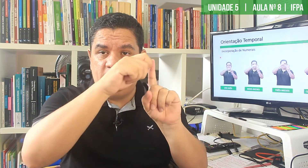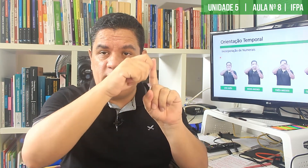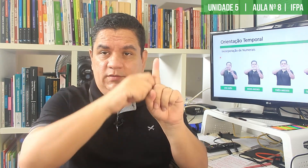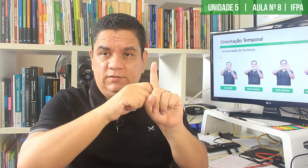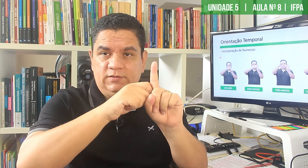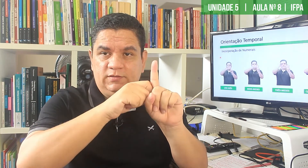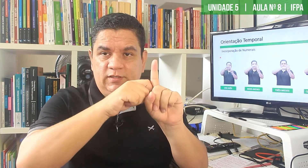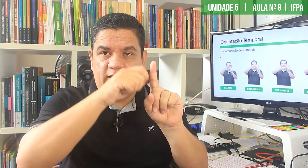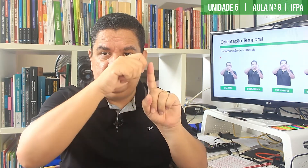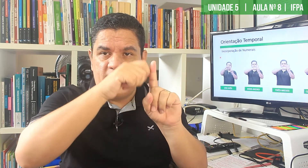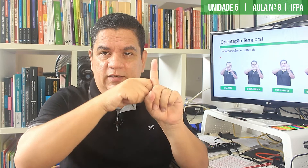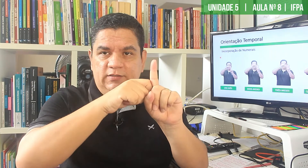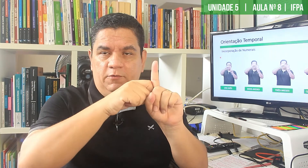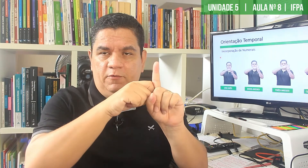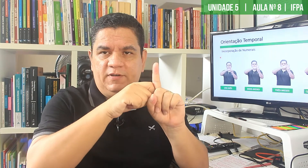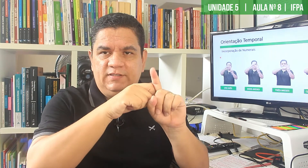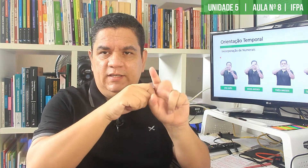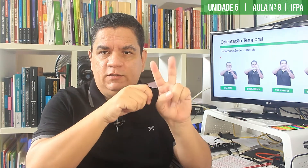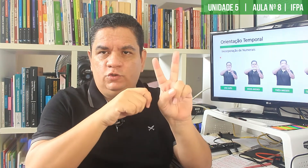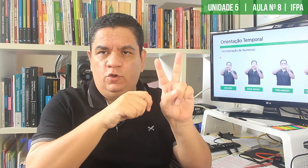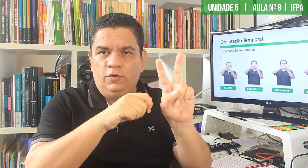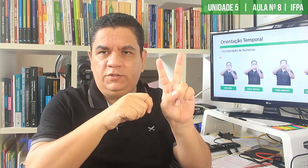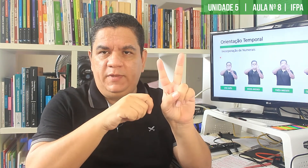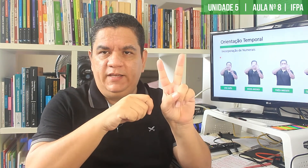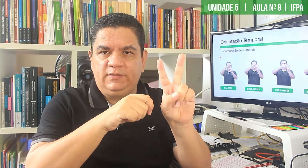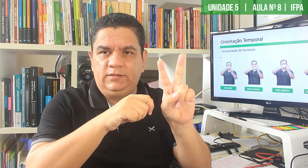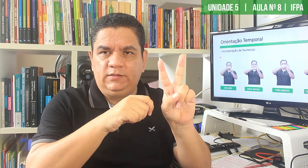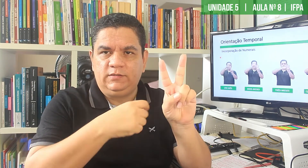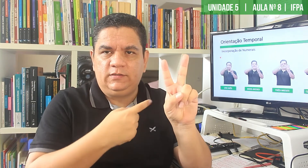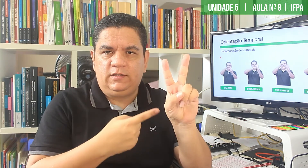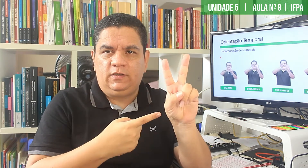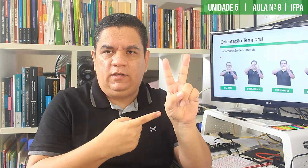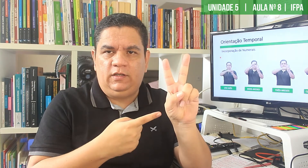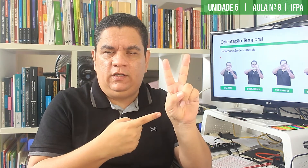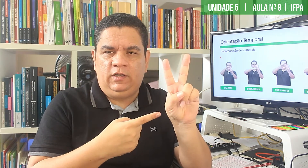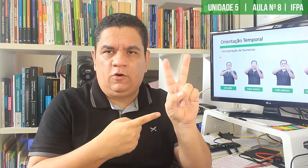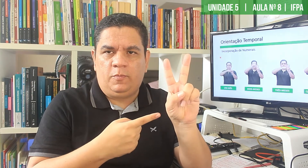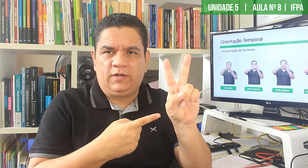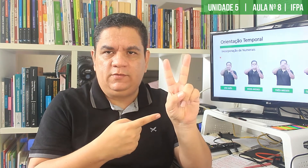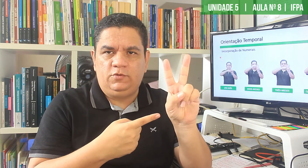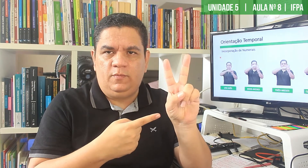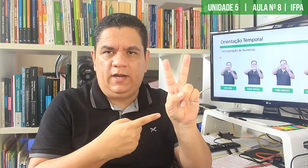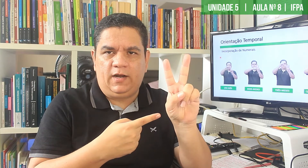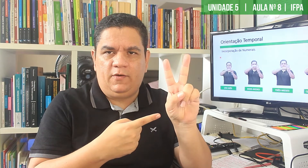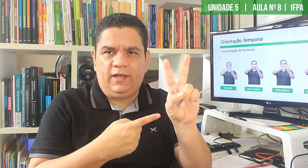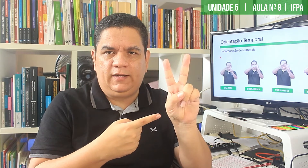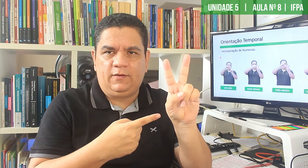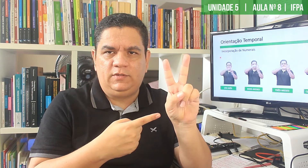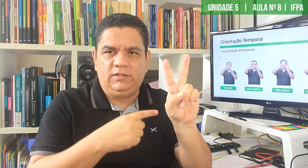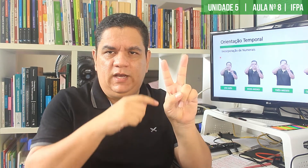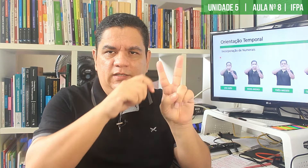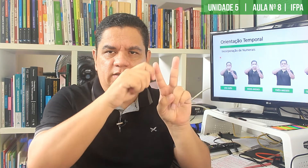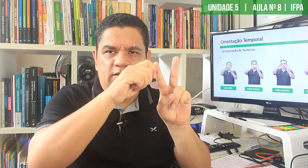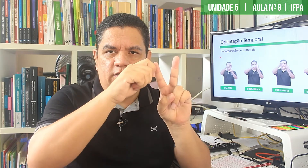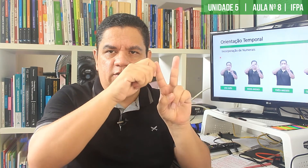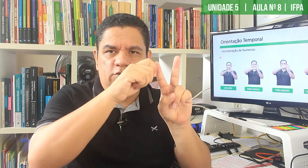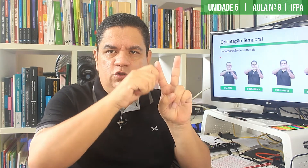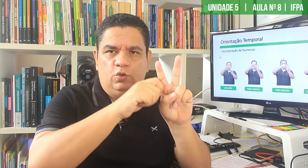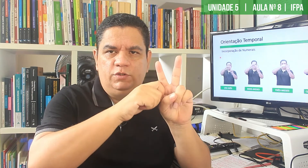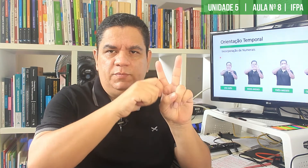mês, né? Se eu for fazer 2 meses, incorporação de numeral, regra da quantidade, 2